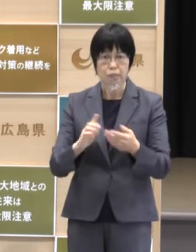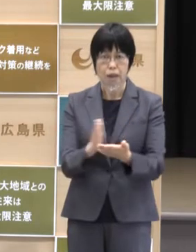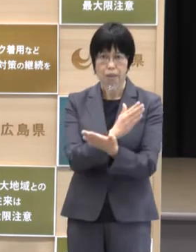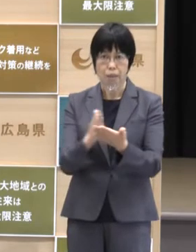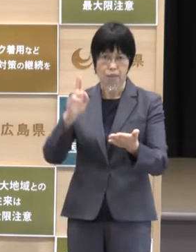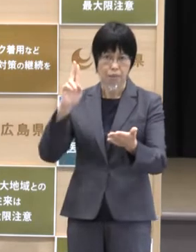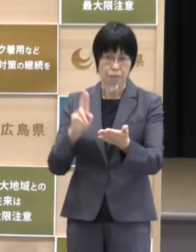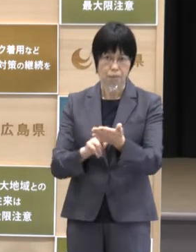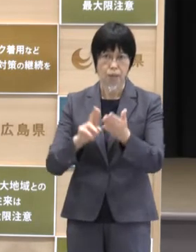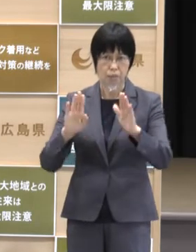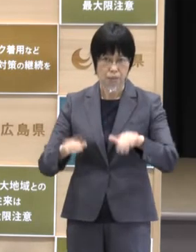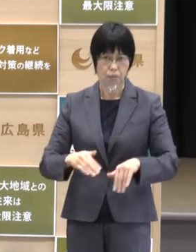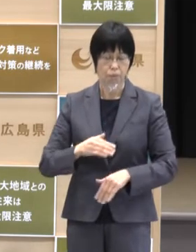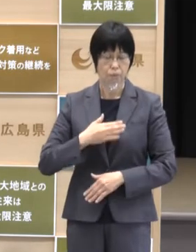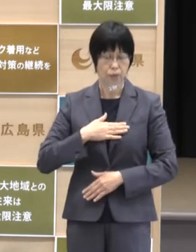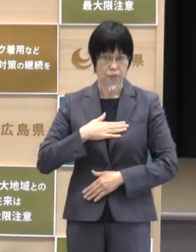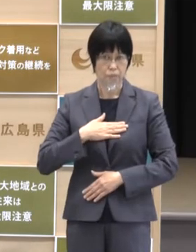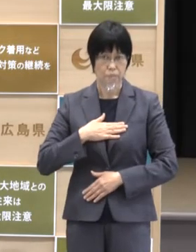識をしておりまして、